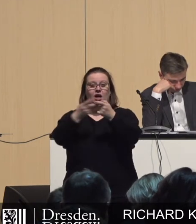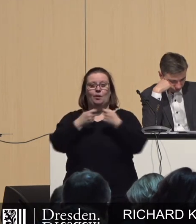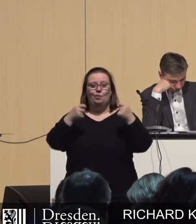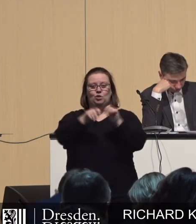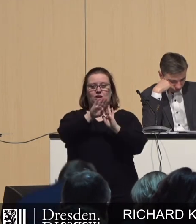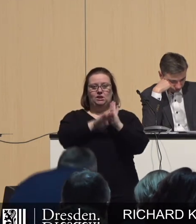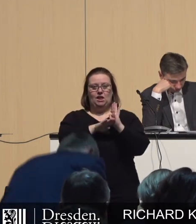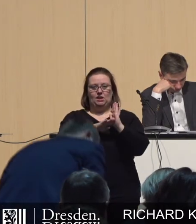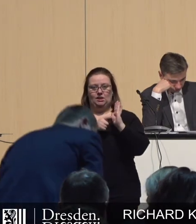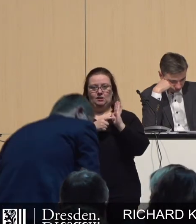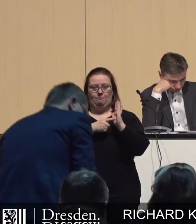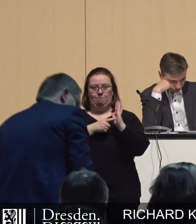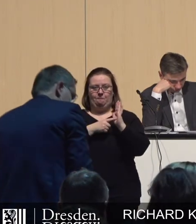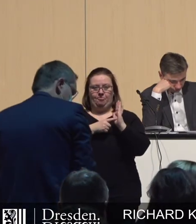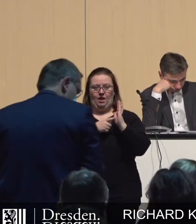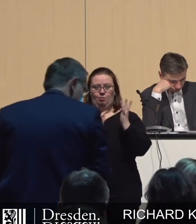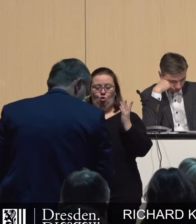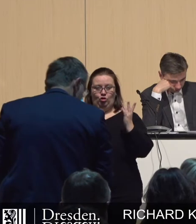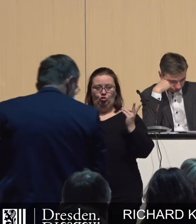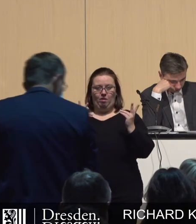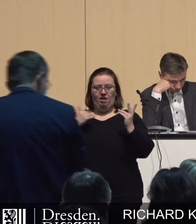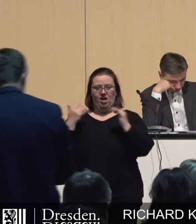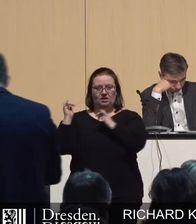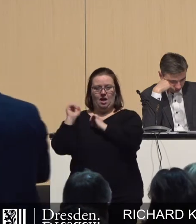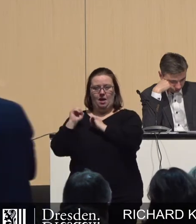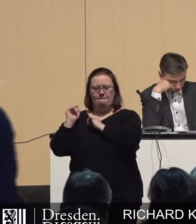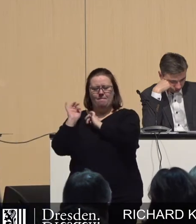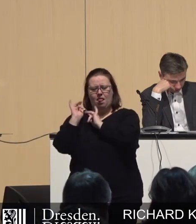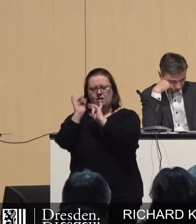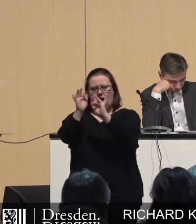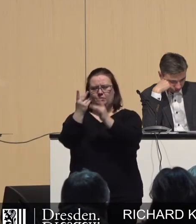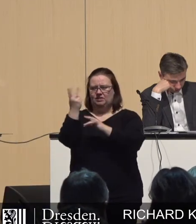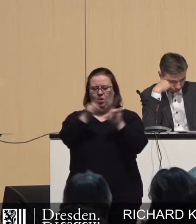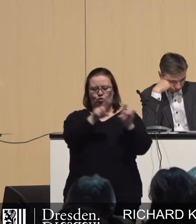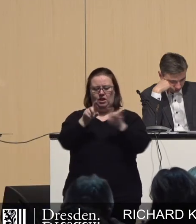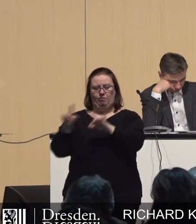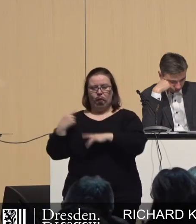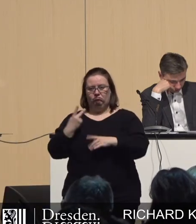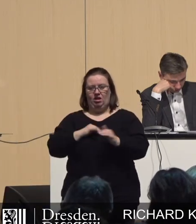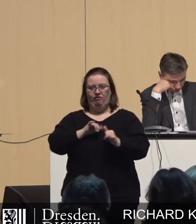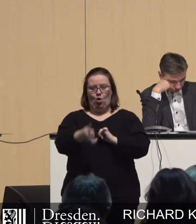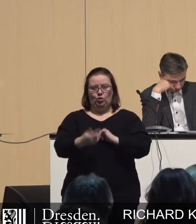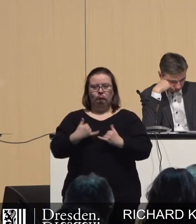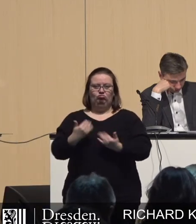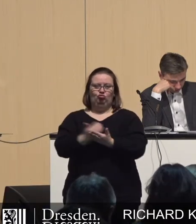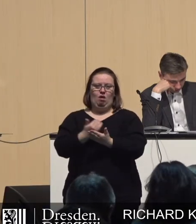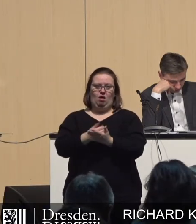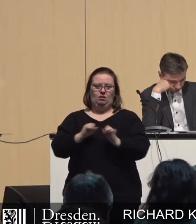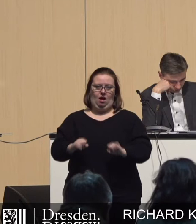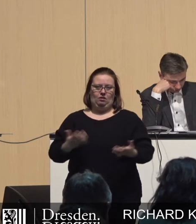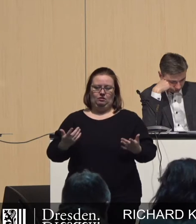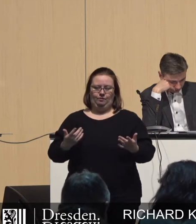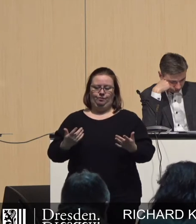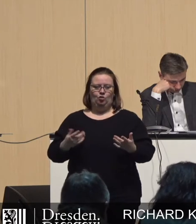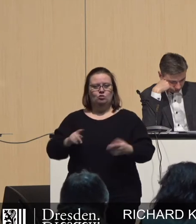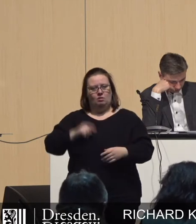Bundesgesetzgebung Milliarden, die wir ansonsten mit zwei separaten Unternehmen verloren hätten, sparen. Und ich glaube, auch das gehört